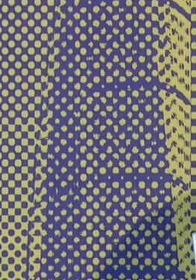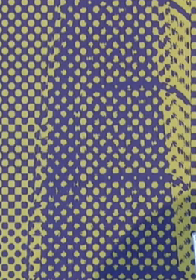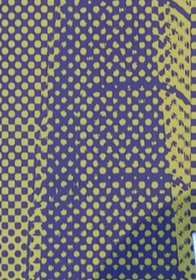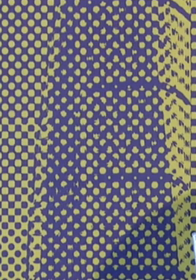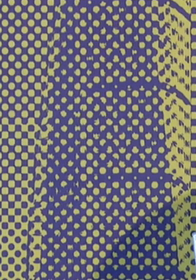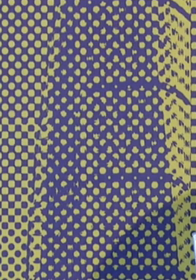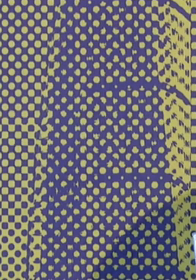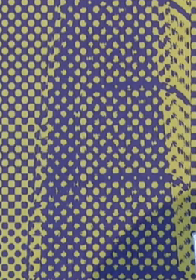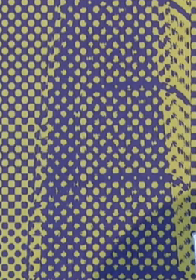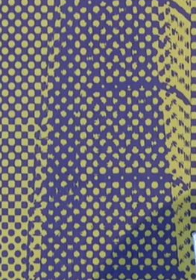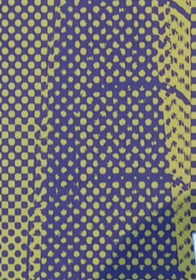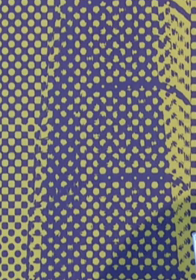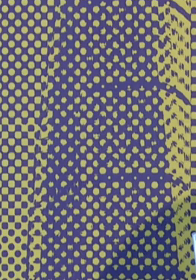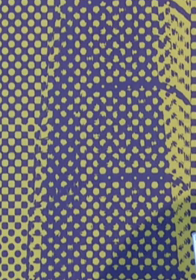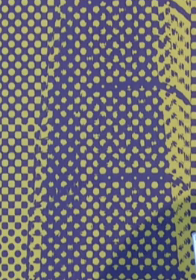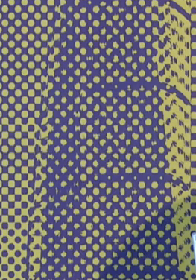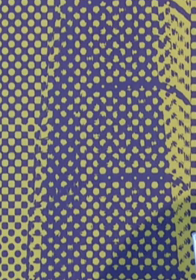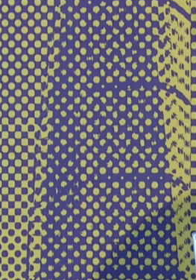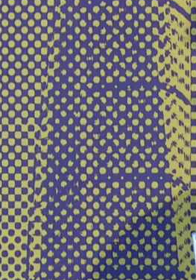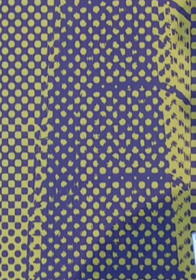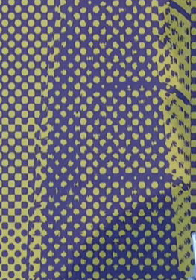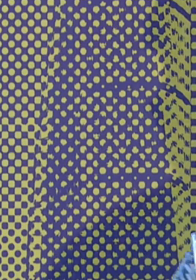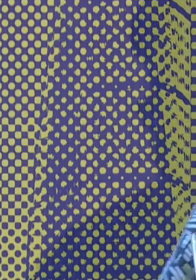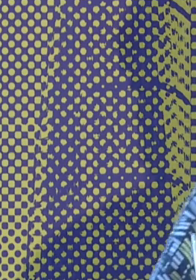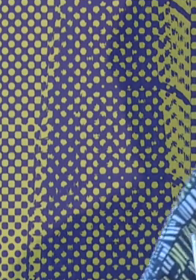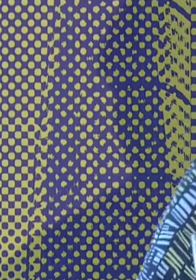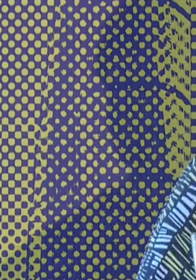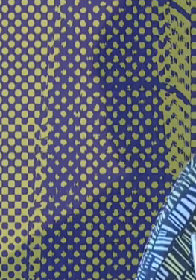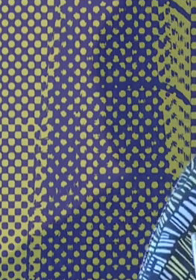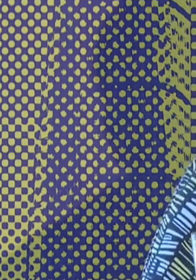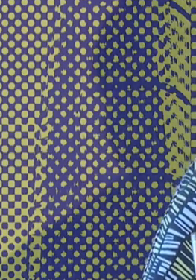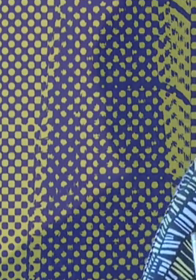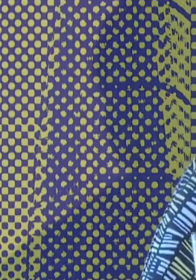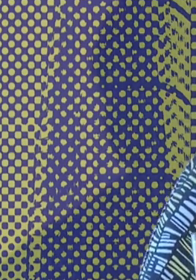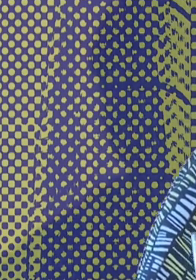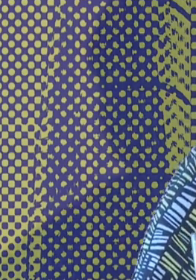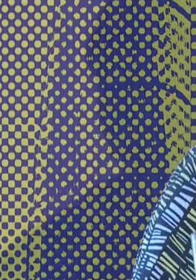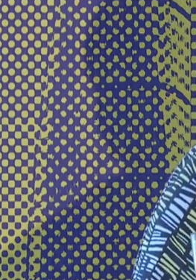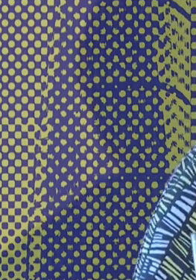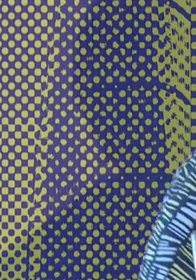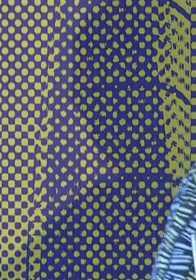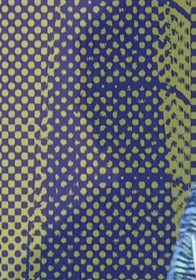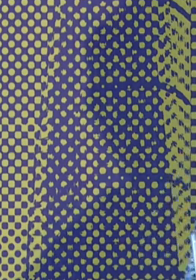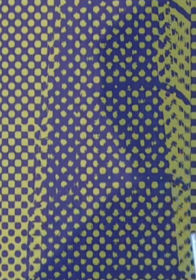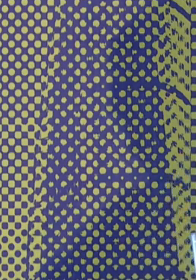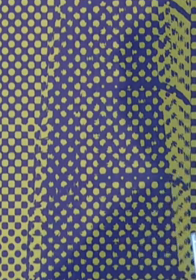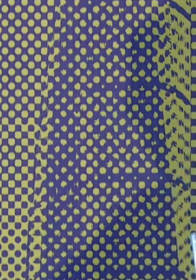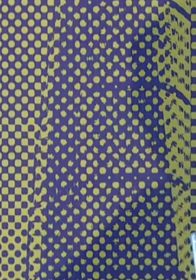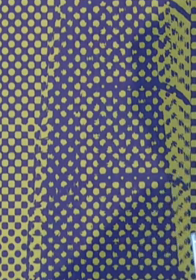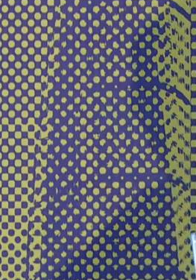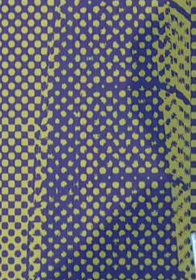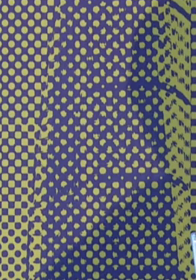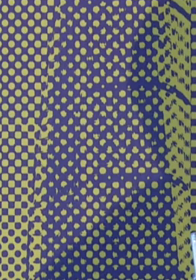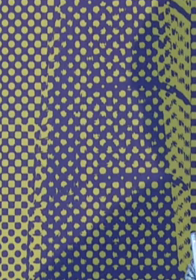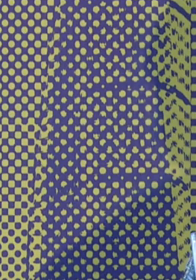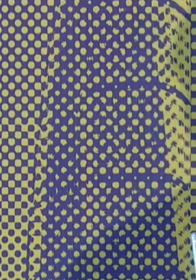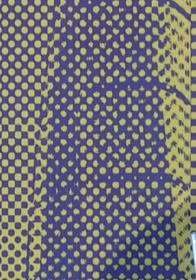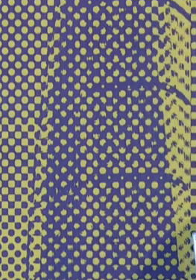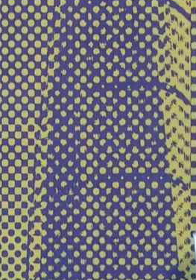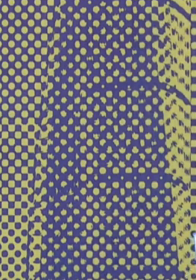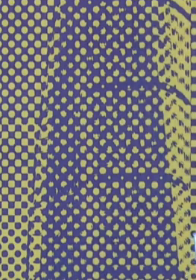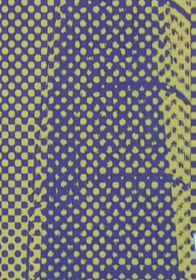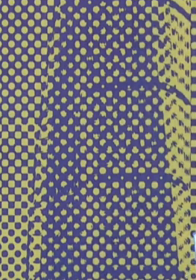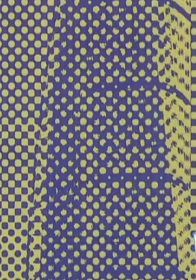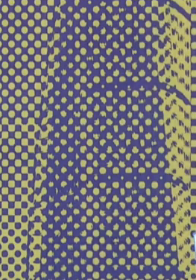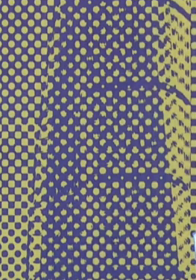företräder cyklisterna. Men det handlar ju också om att ha en väldigt bra dialog med de som kanske inte cyklar så ofta, bilisterna